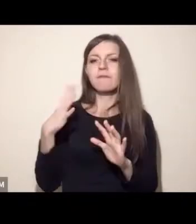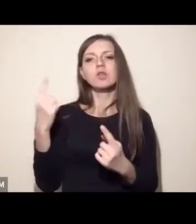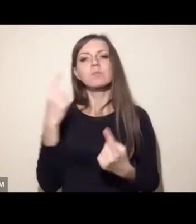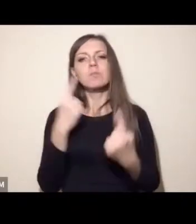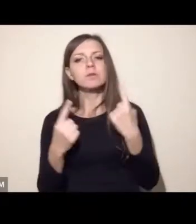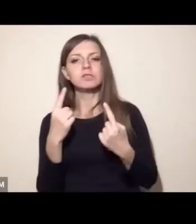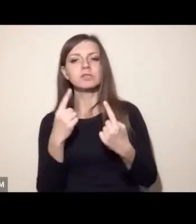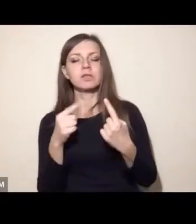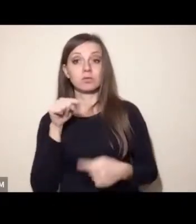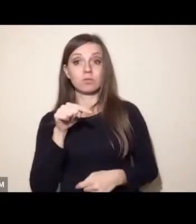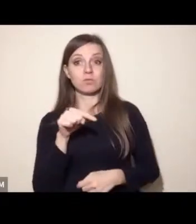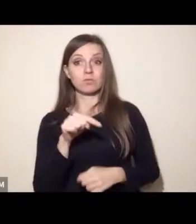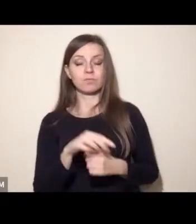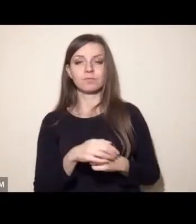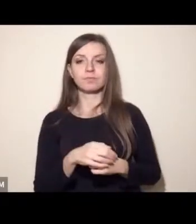to